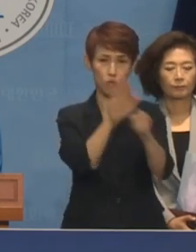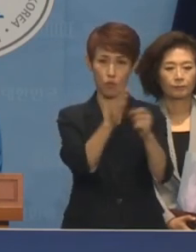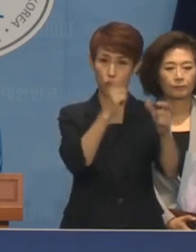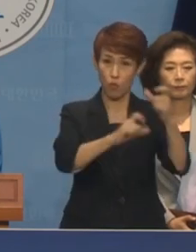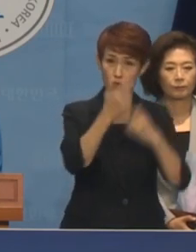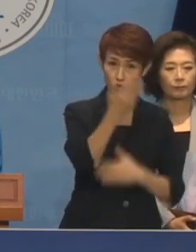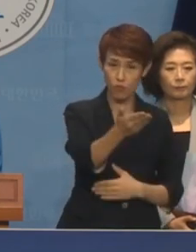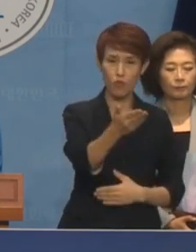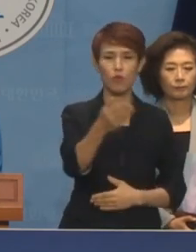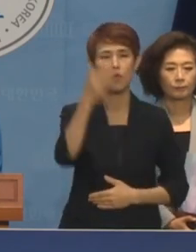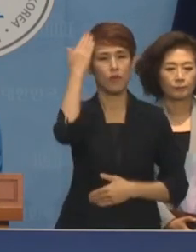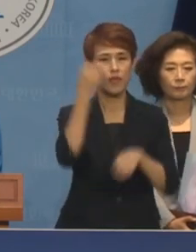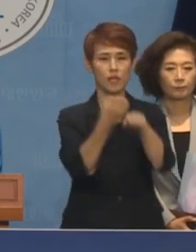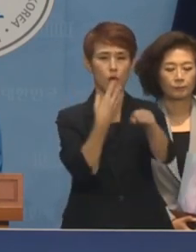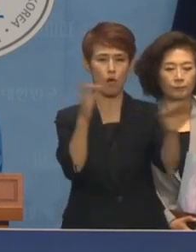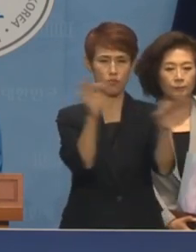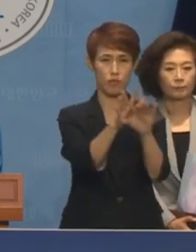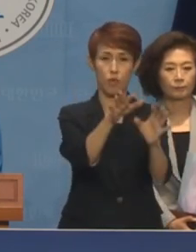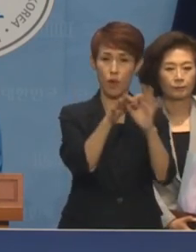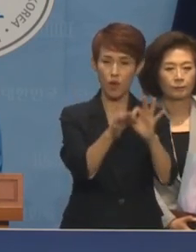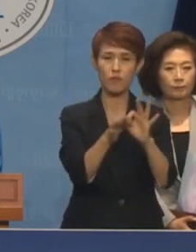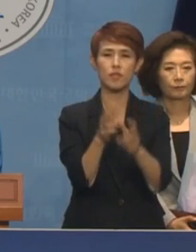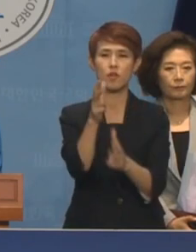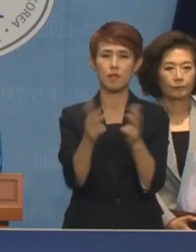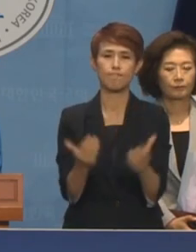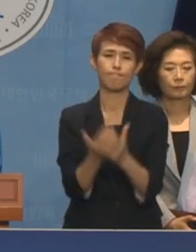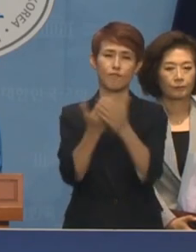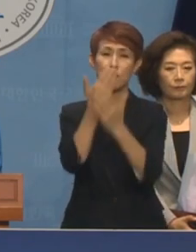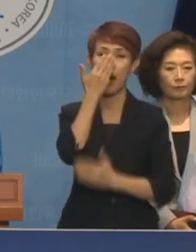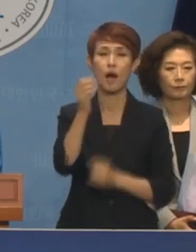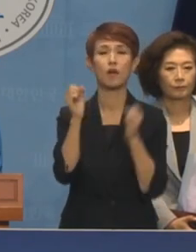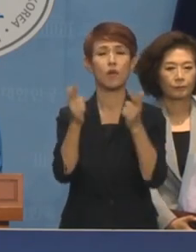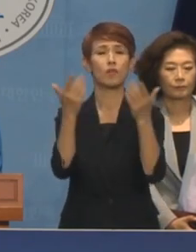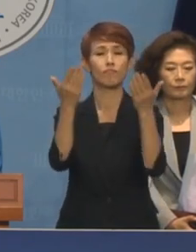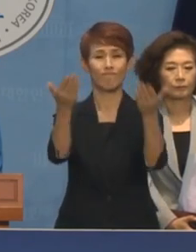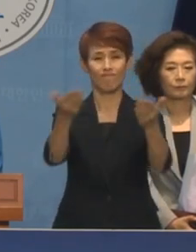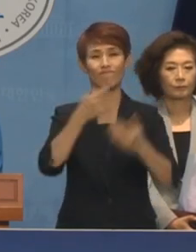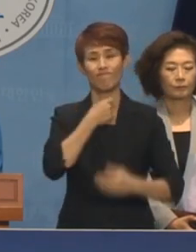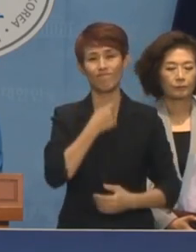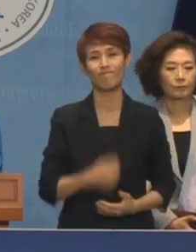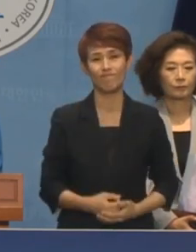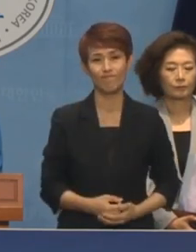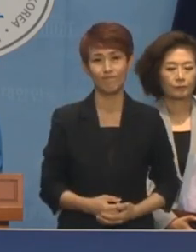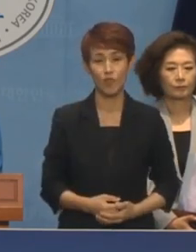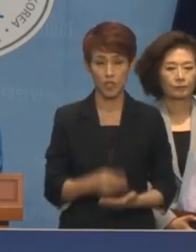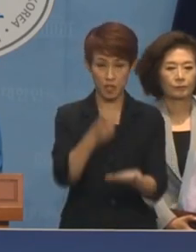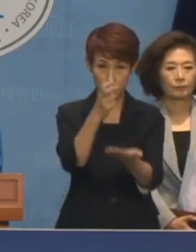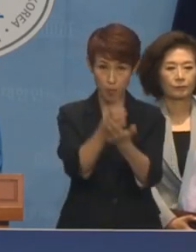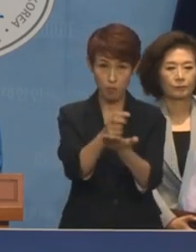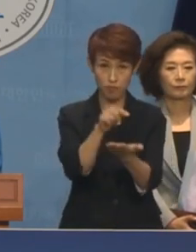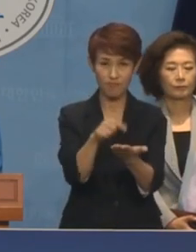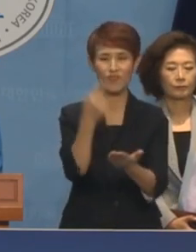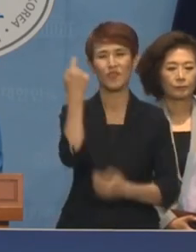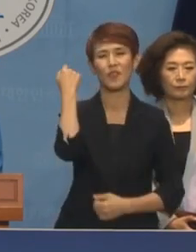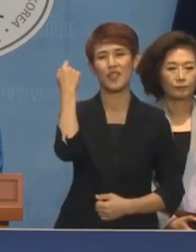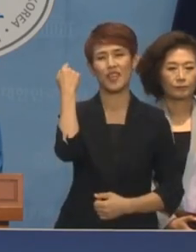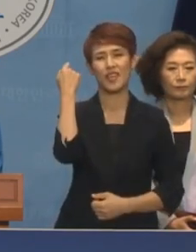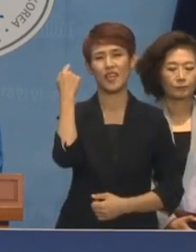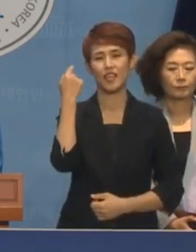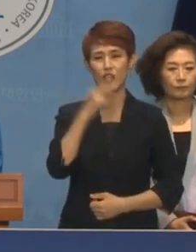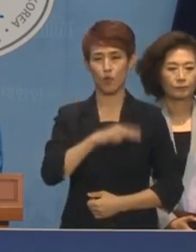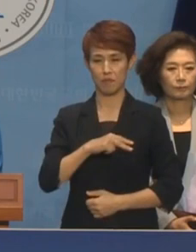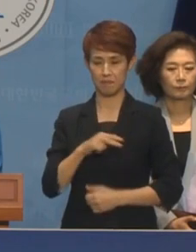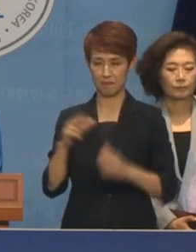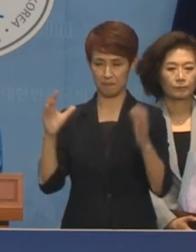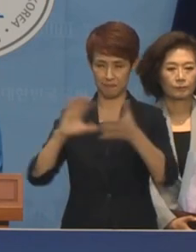대응하고 탄소중립 관련한 신성장 산업이 발전할 기회를 마련하고자 합니다. 해당 법안은 어제 저희가